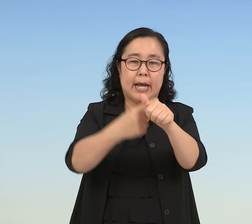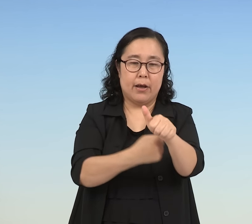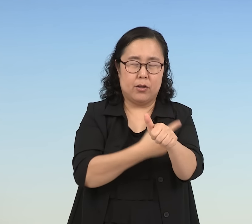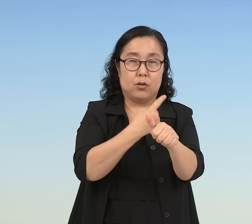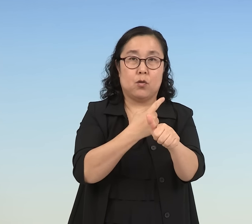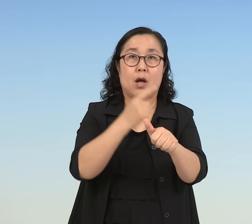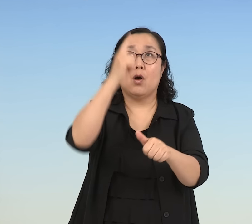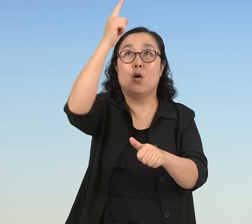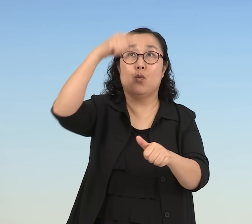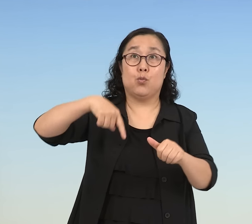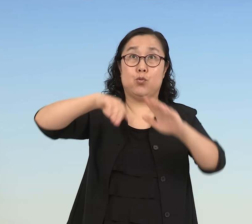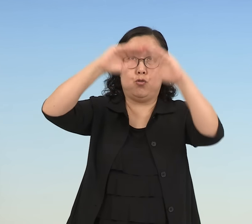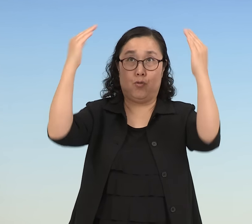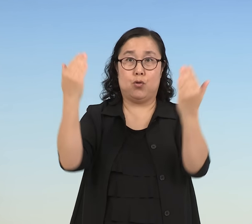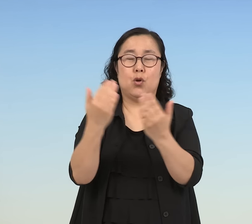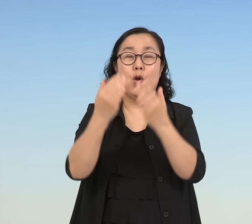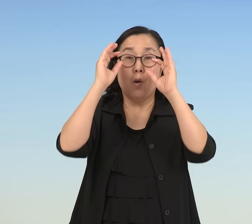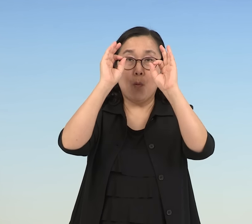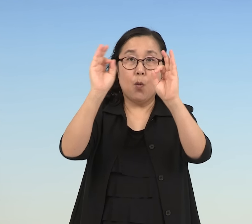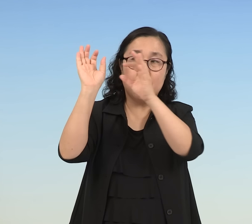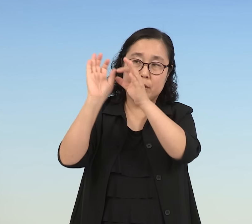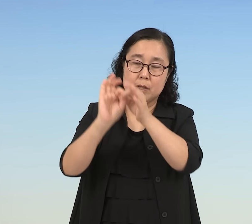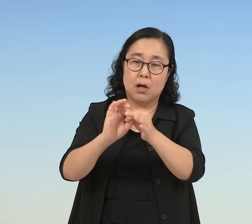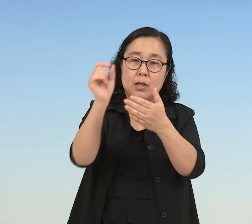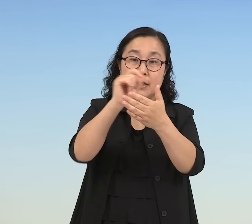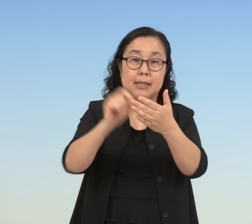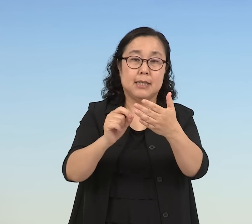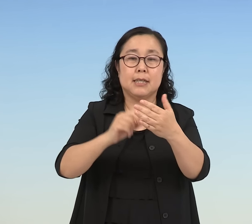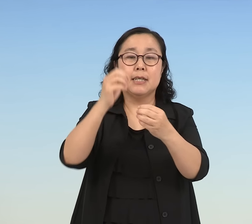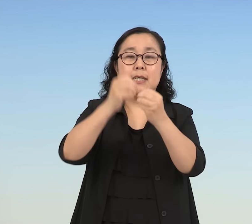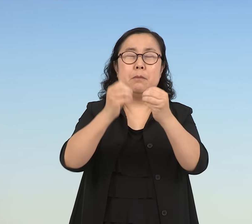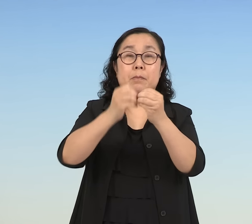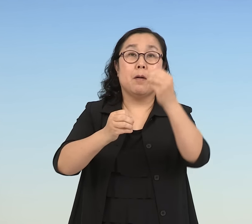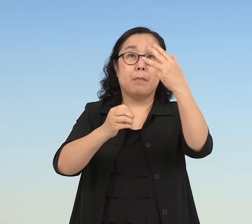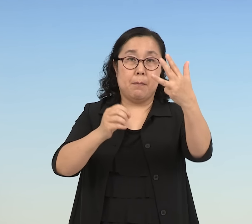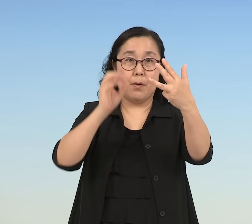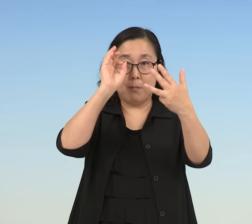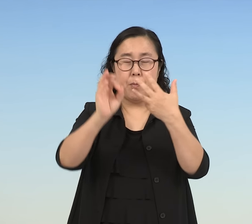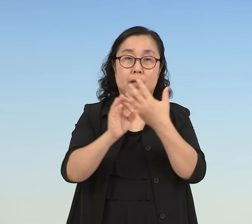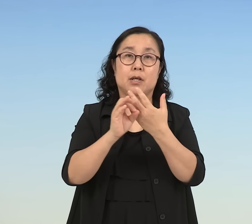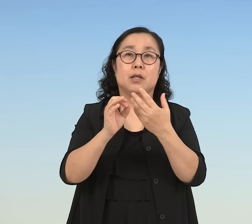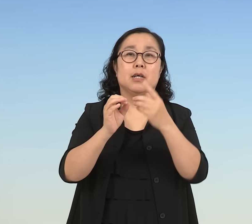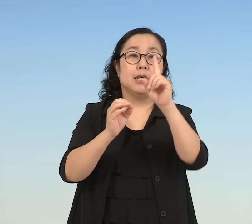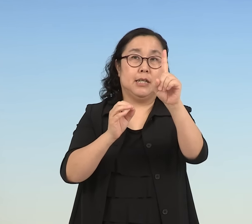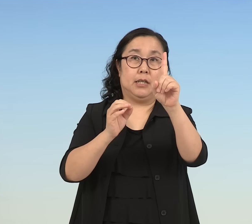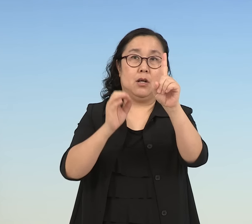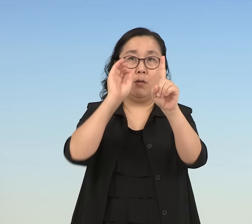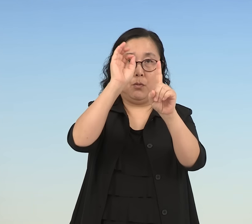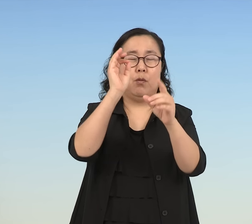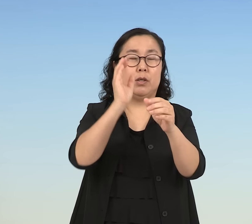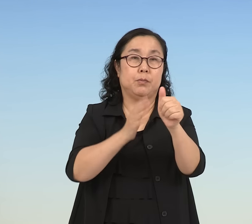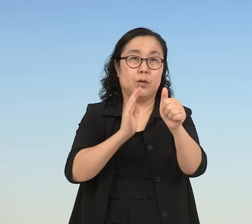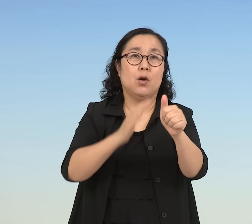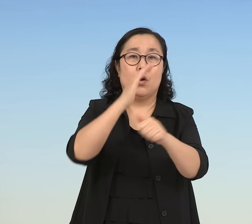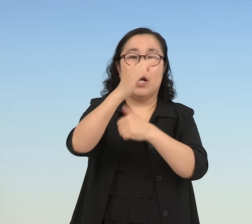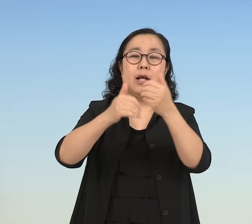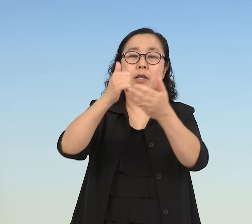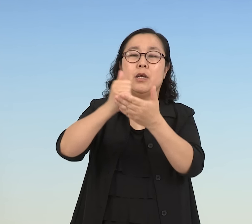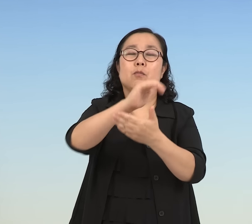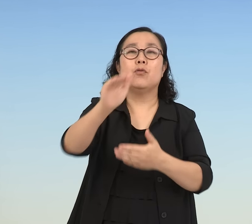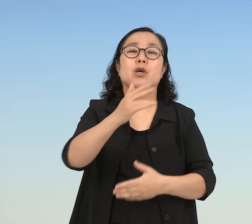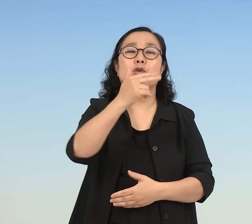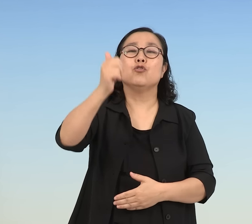자연과 우주를 바라보면서 쓴 시편 8편이 그 말씀을 어떻게 시작하느냐, 1절을 한번 보십시오.